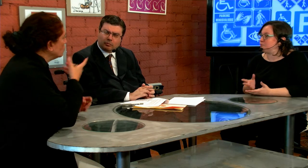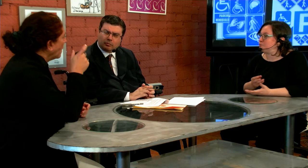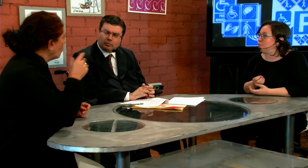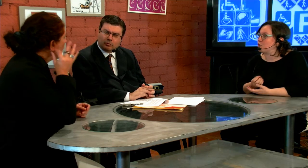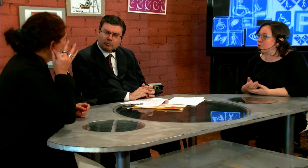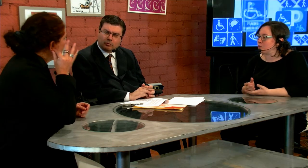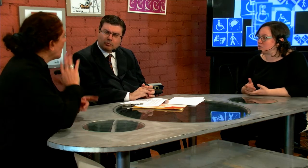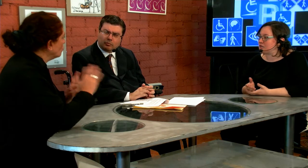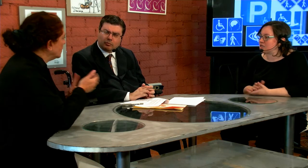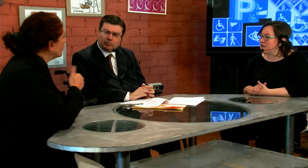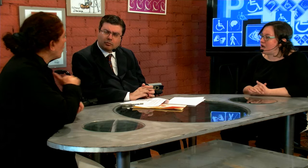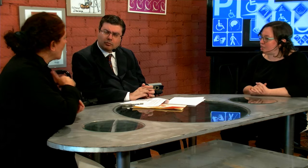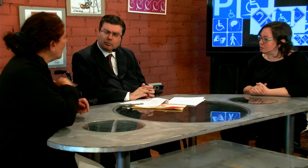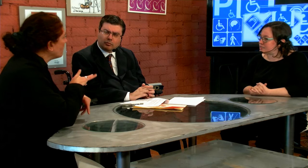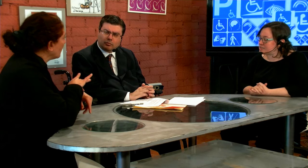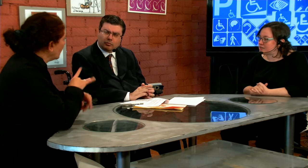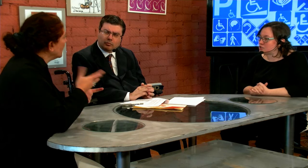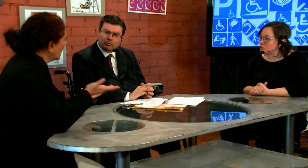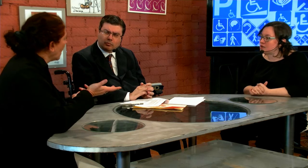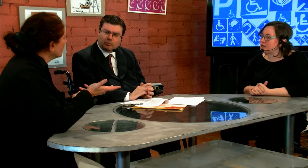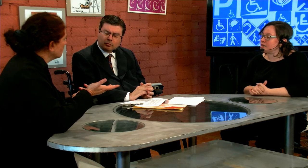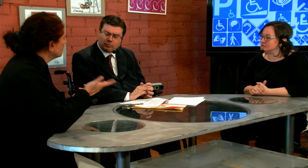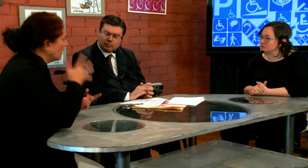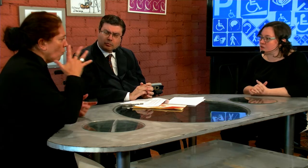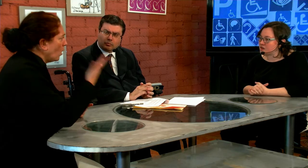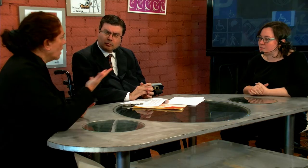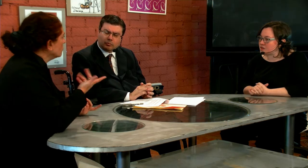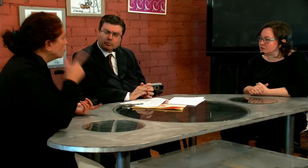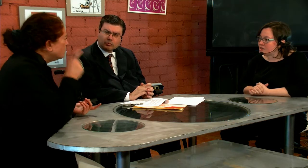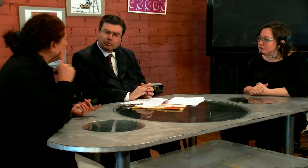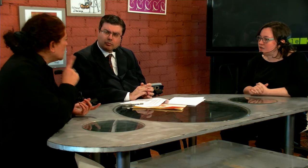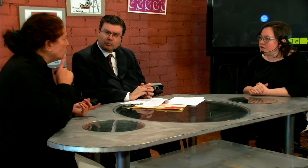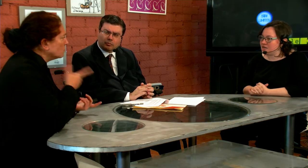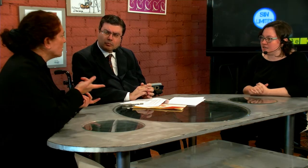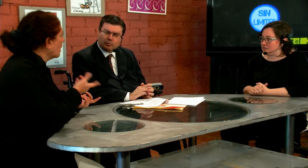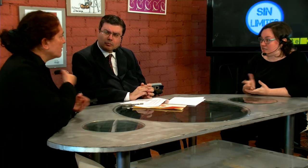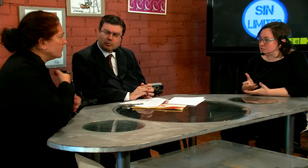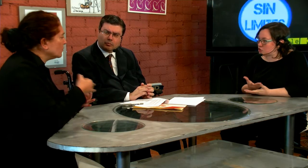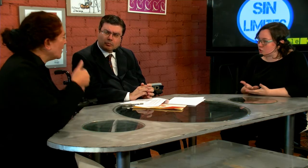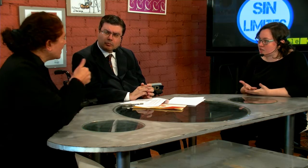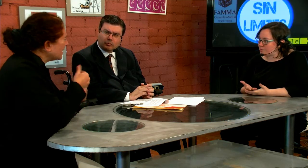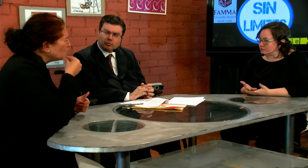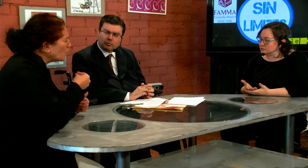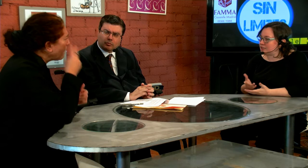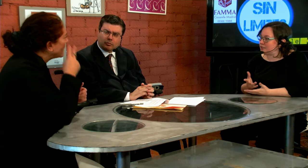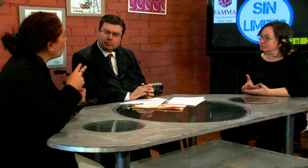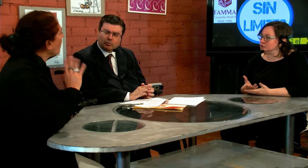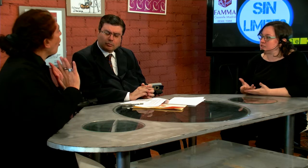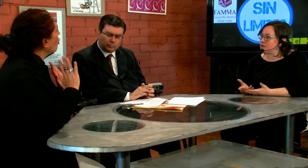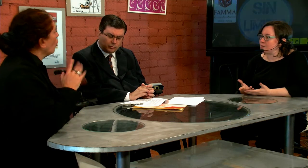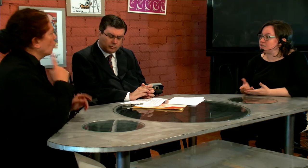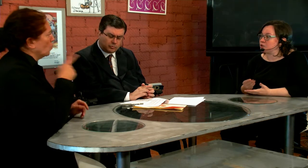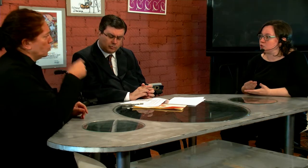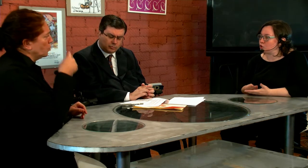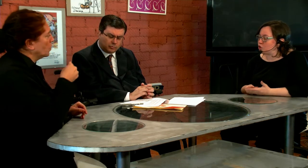mira, un poco por curiosidad. Hay una chica sorda que ya es licenciada en medicina y es sorda profunda, entonces